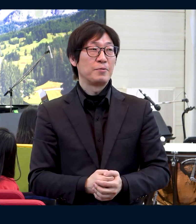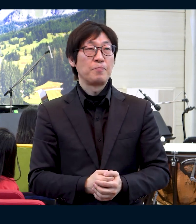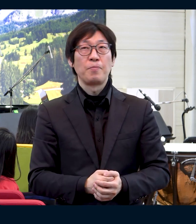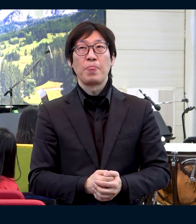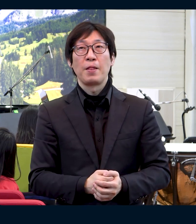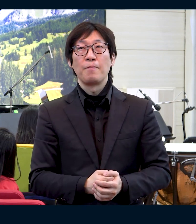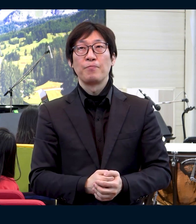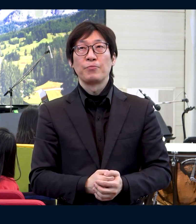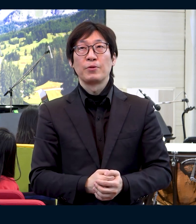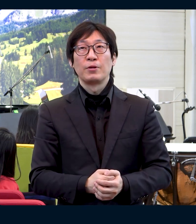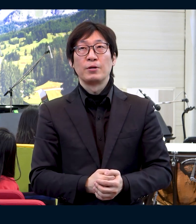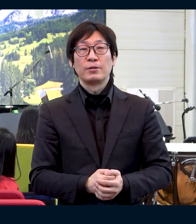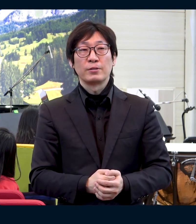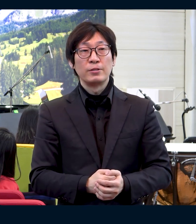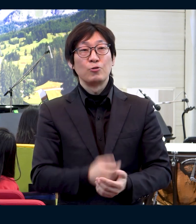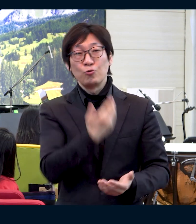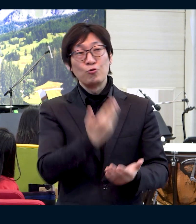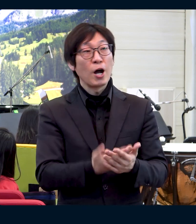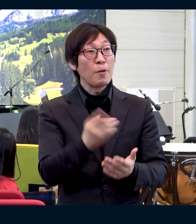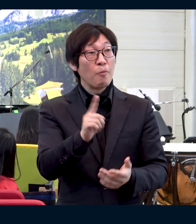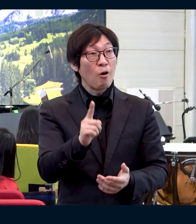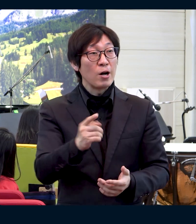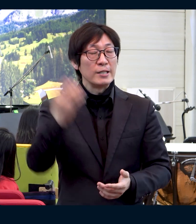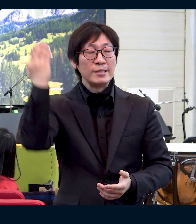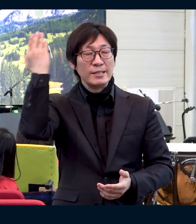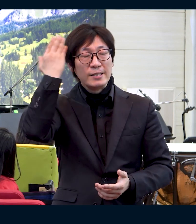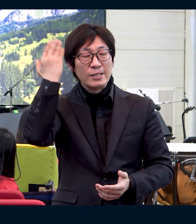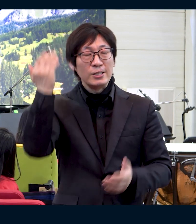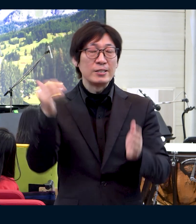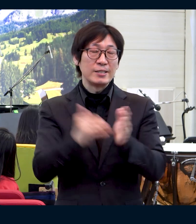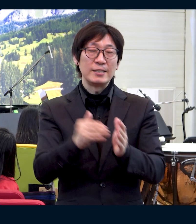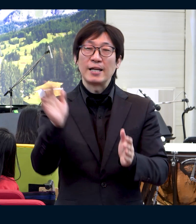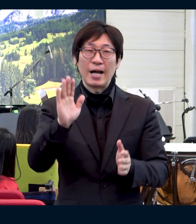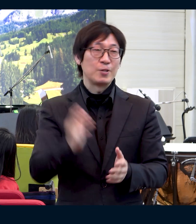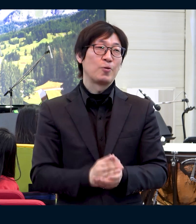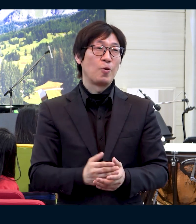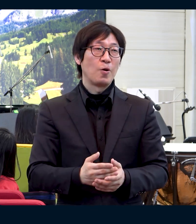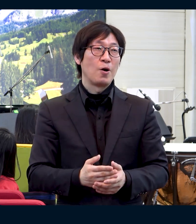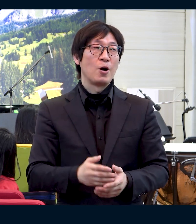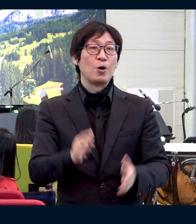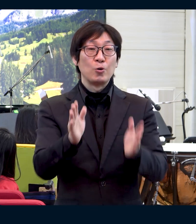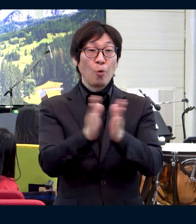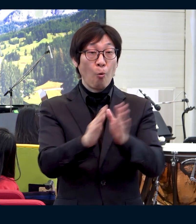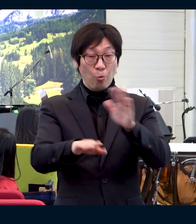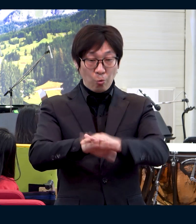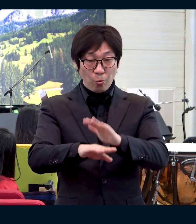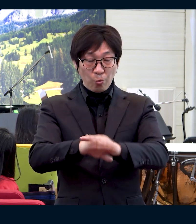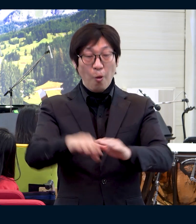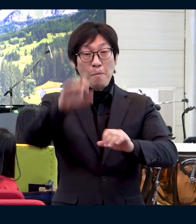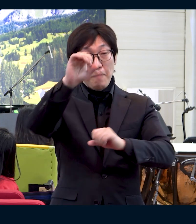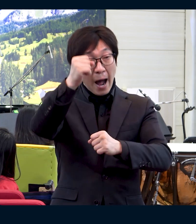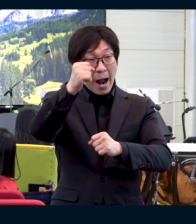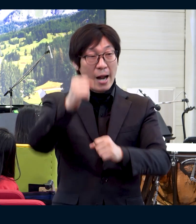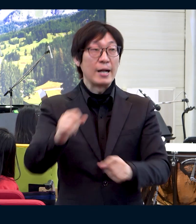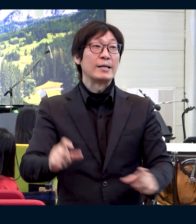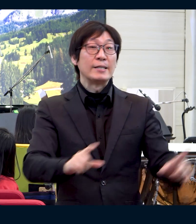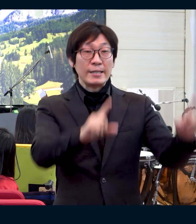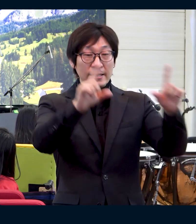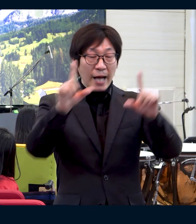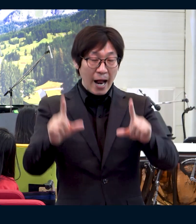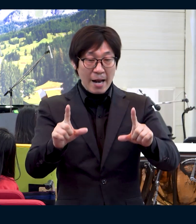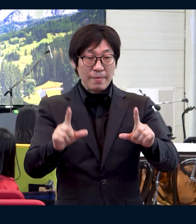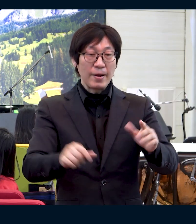그런데 지식이 아니라 심장에서, 우리들의 손과 발에서, 삶에서 그